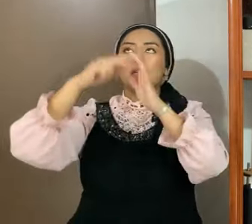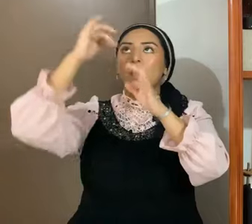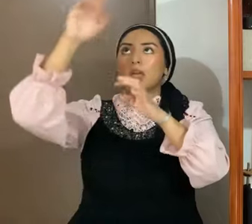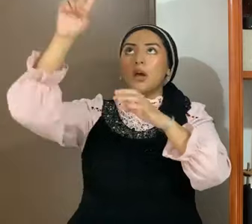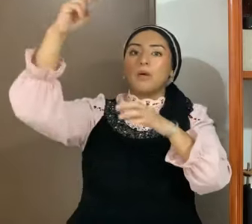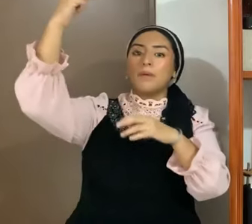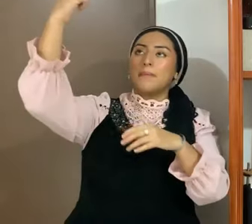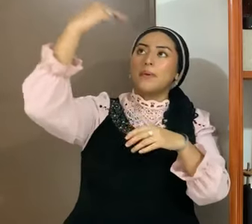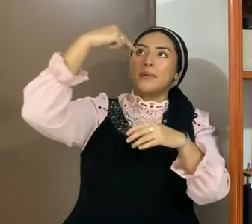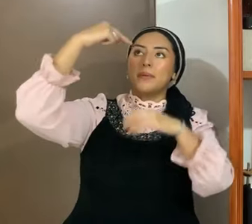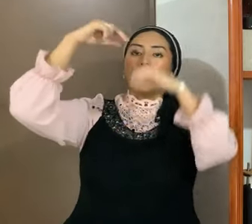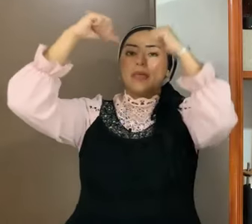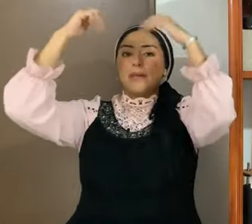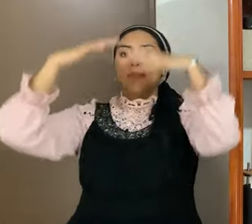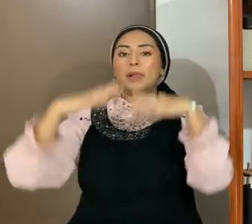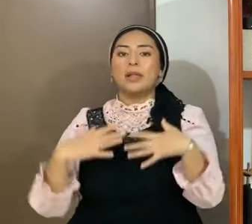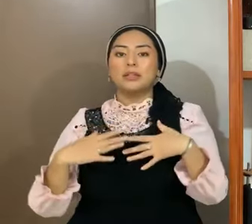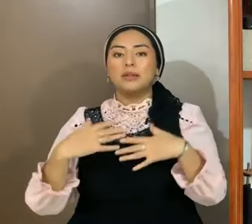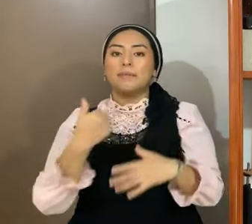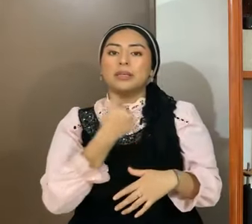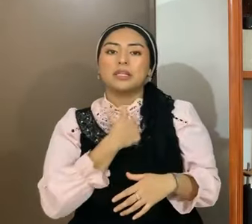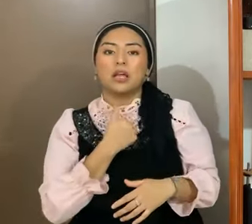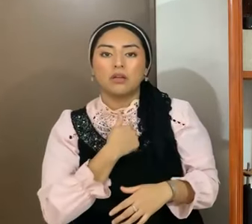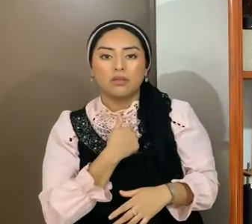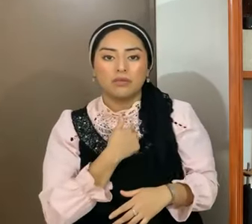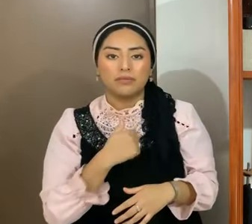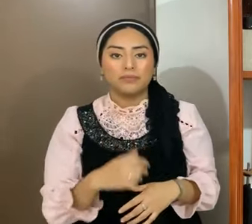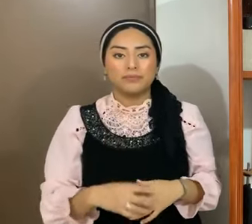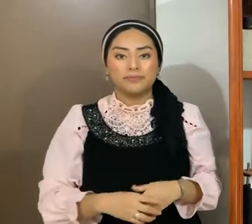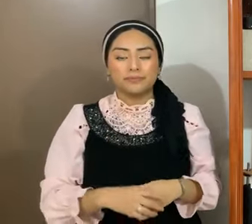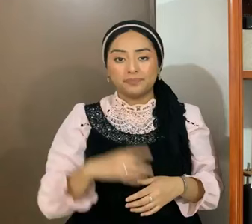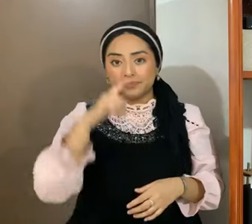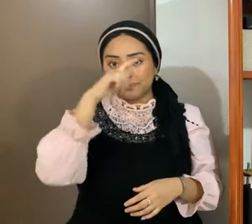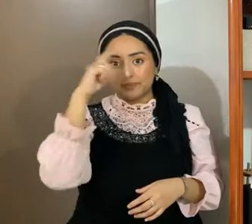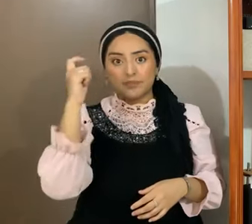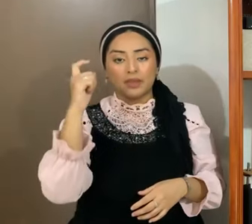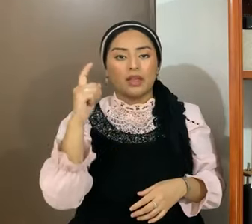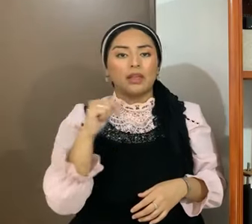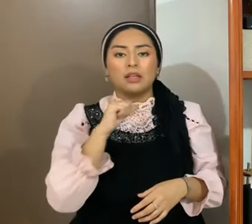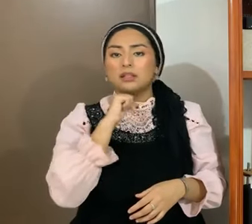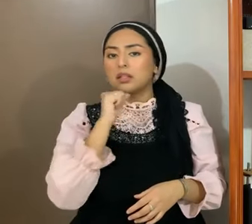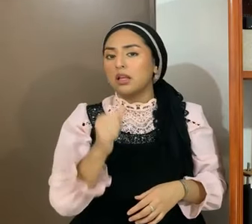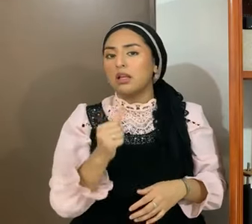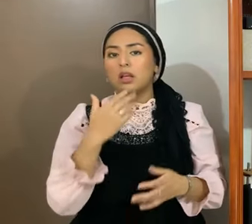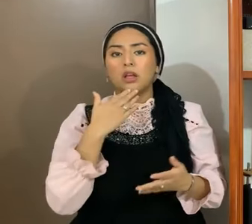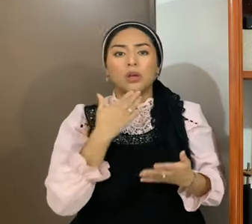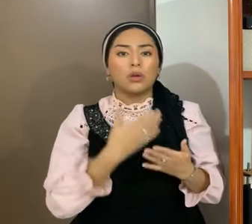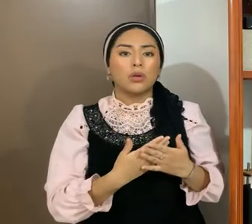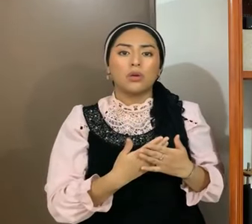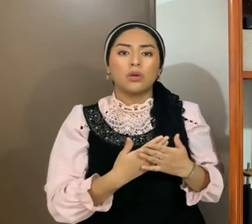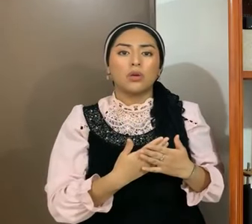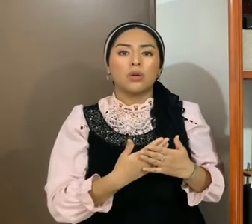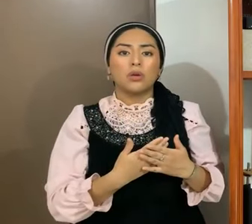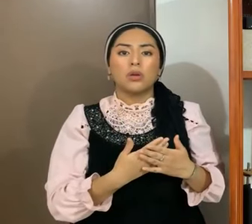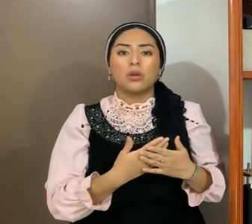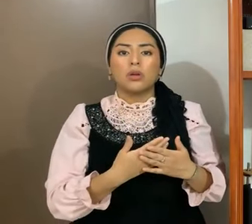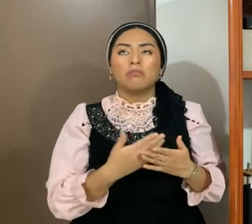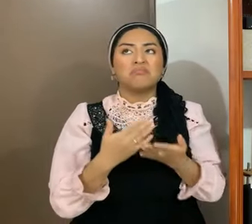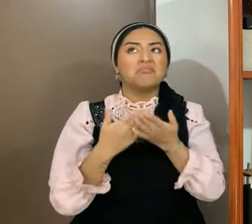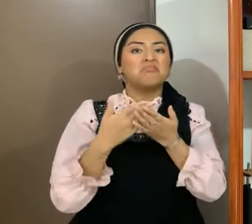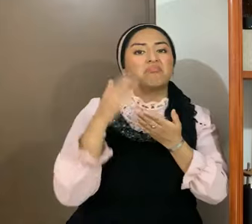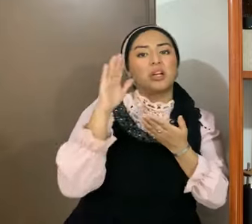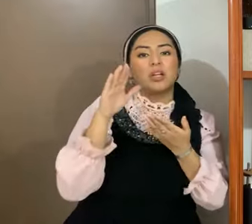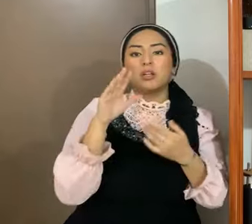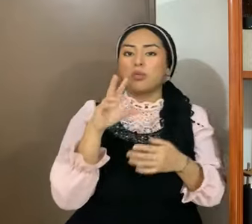a sí mismo, porque no es bueno, amados hermanos, no es bueno ser mal agradecido. Al